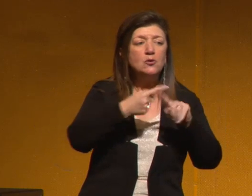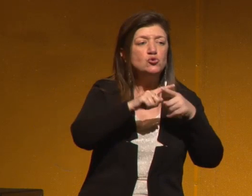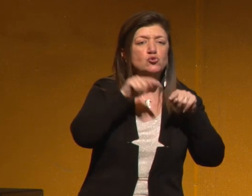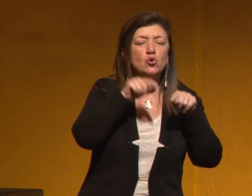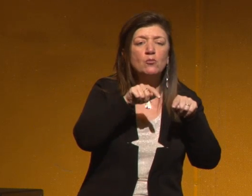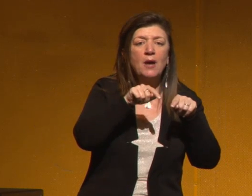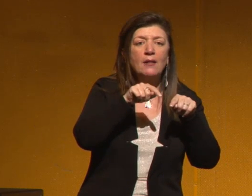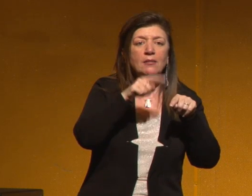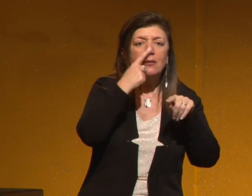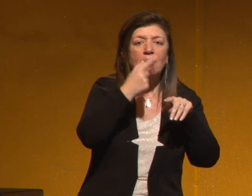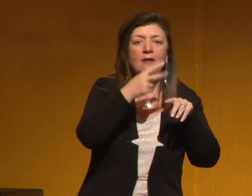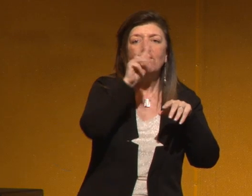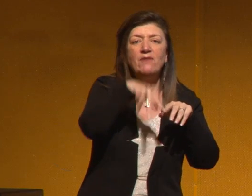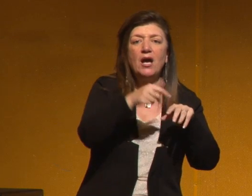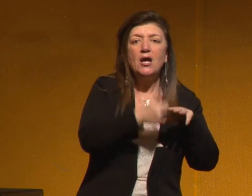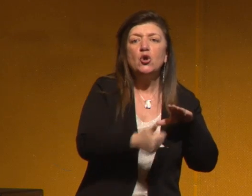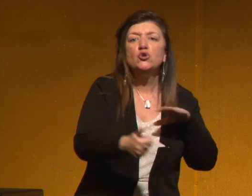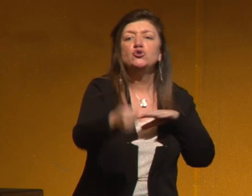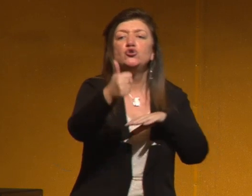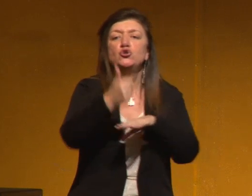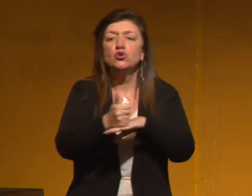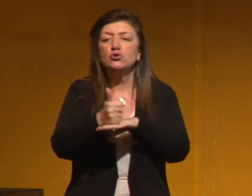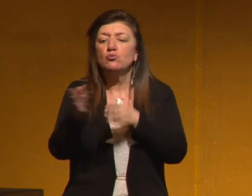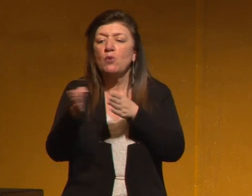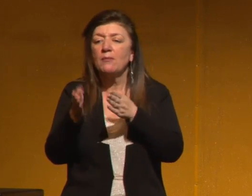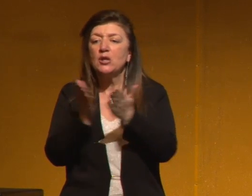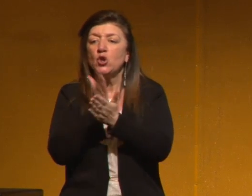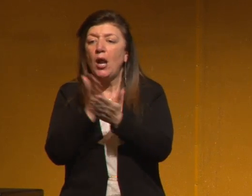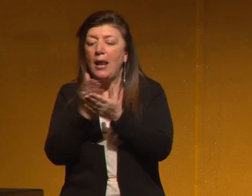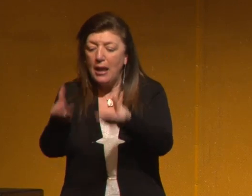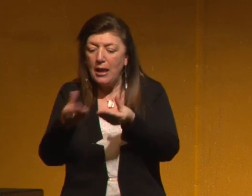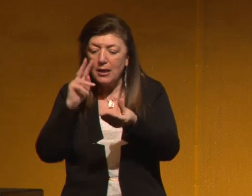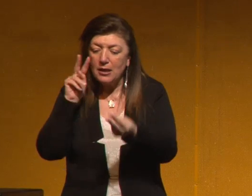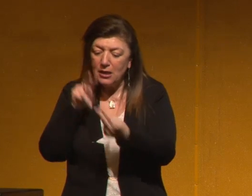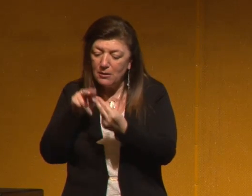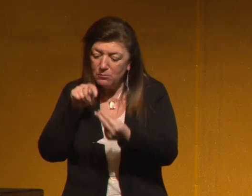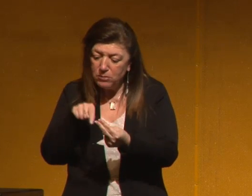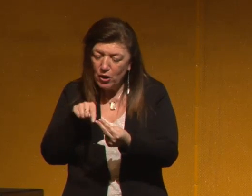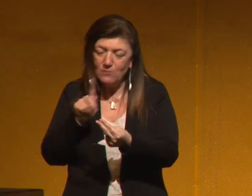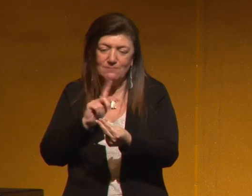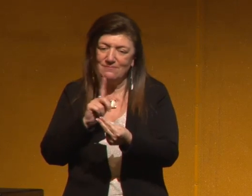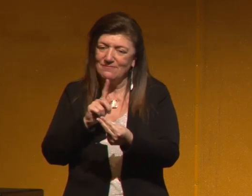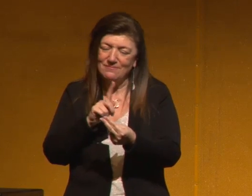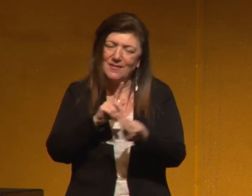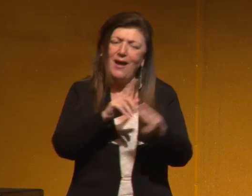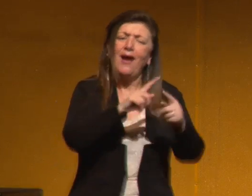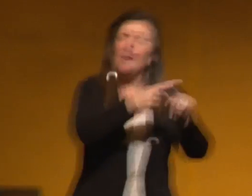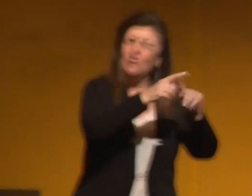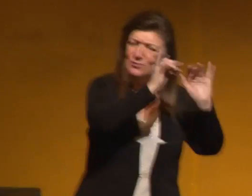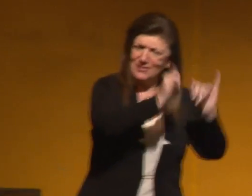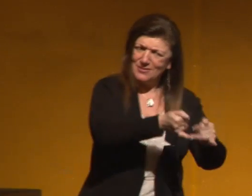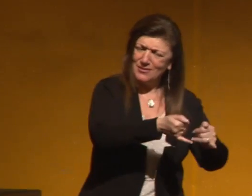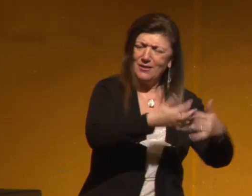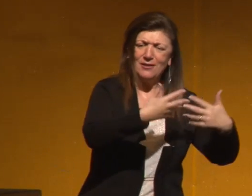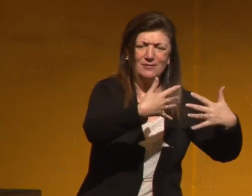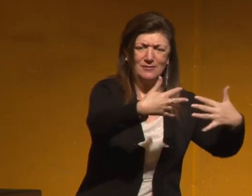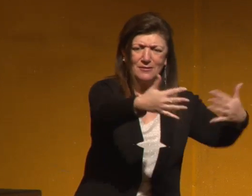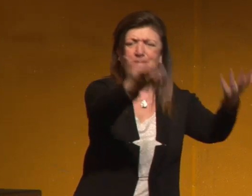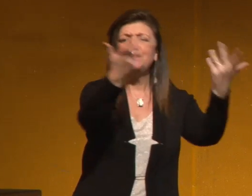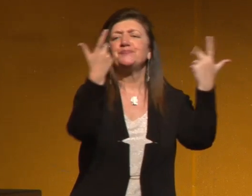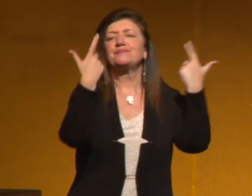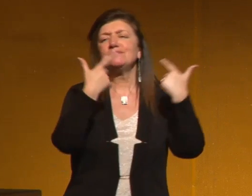sostituire l'incontro con il libro che inizia già col sapore della scelta e bello